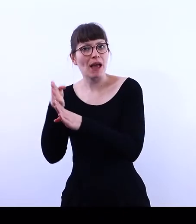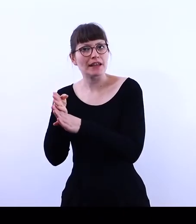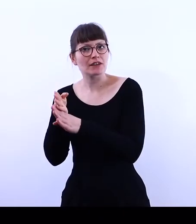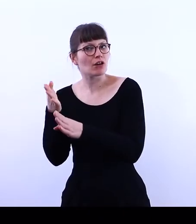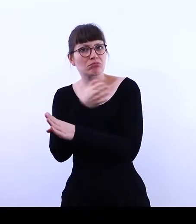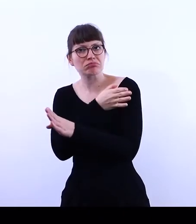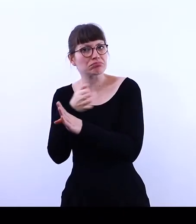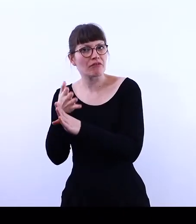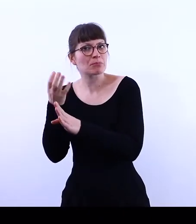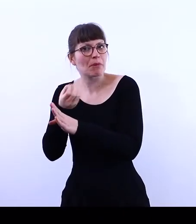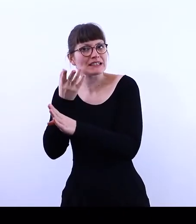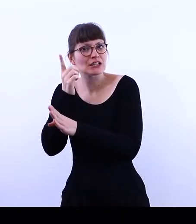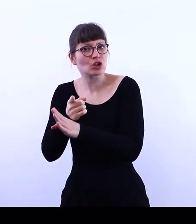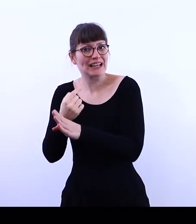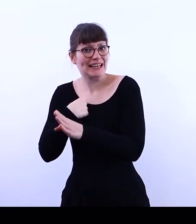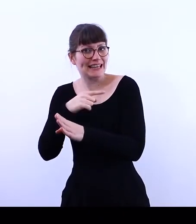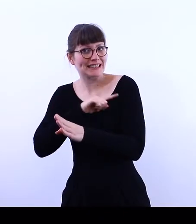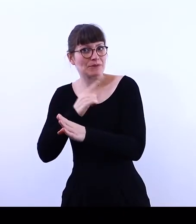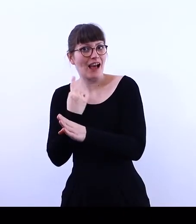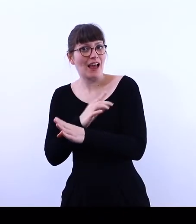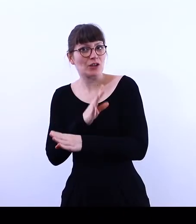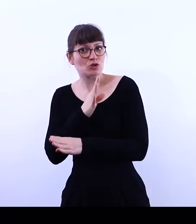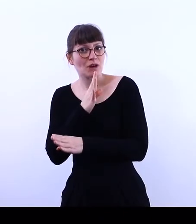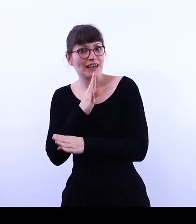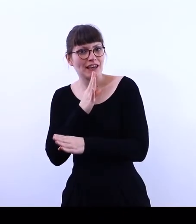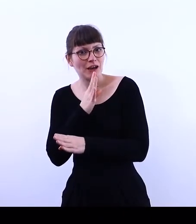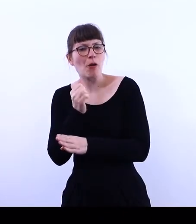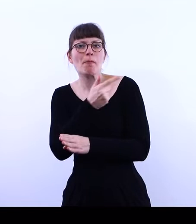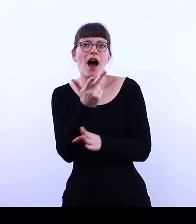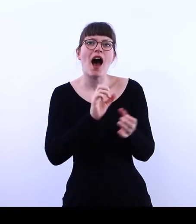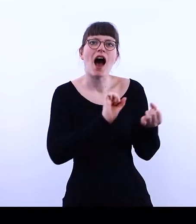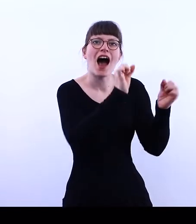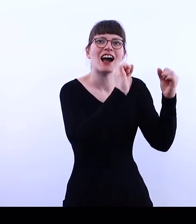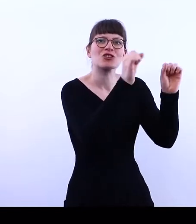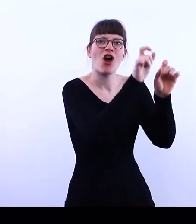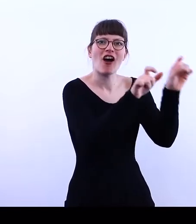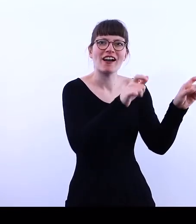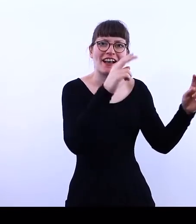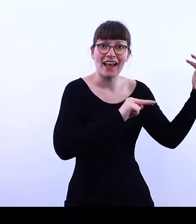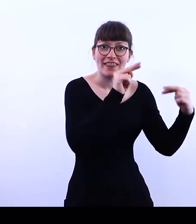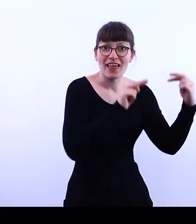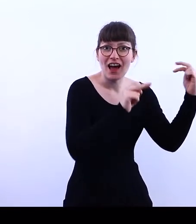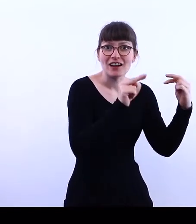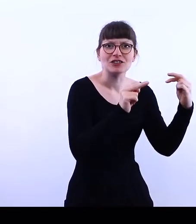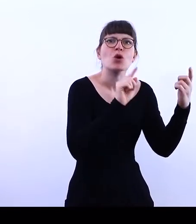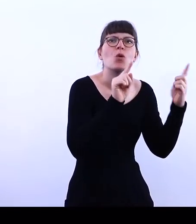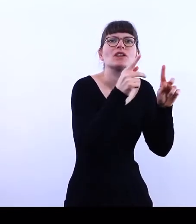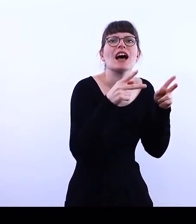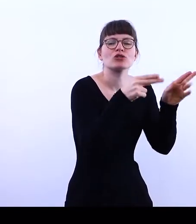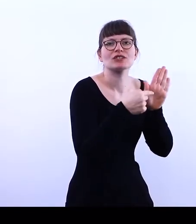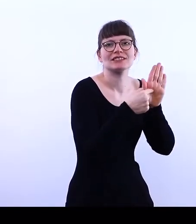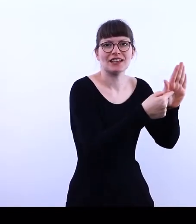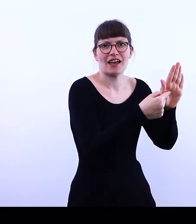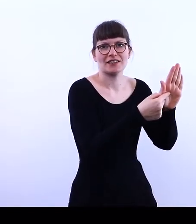passieren? damit nicht nur immer ich spreche, sondern ja auch ein paar AkteurInnen kennenlend, schalke ich einen ganz kleinen Ausschnitt aus